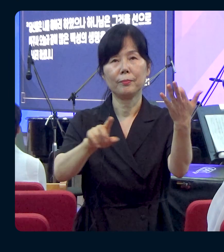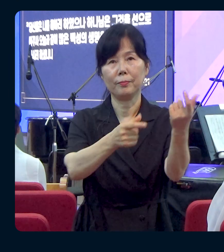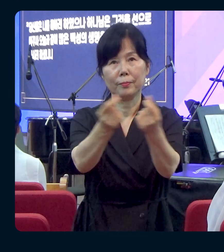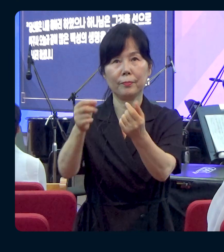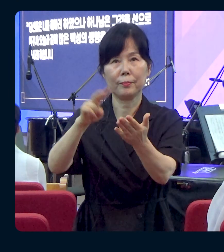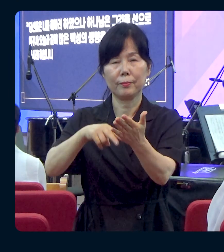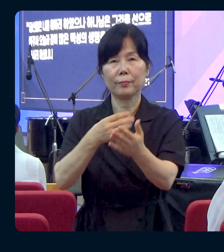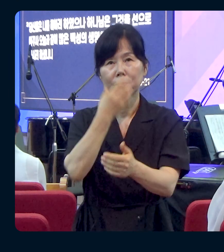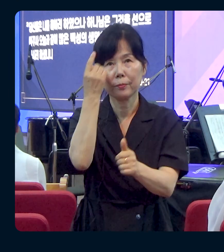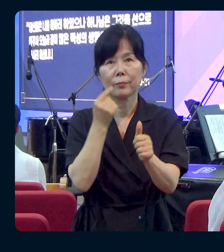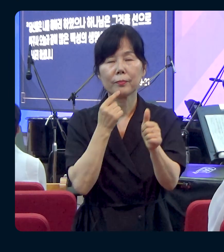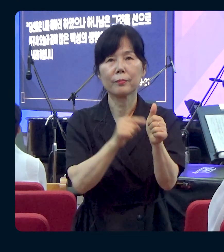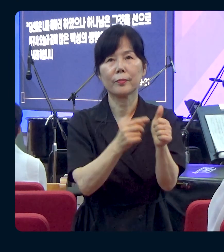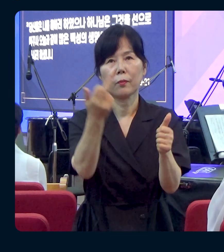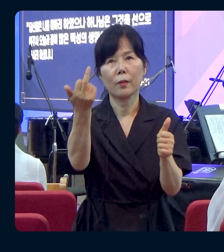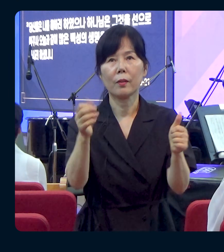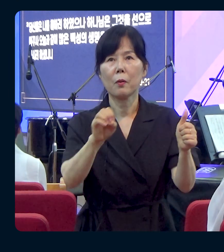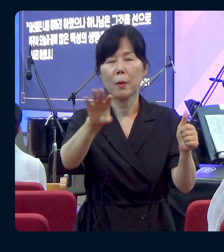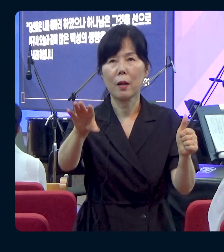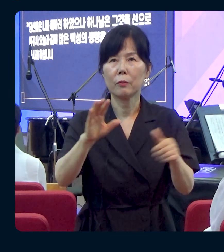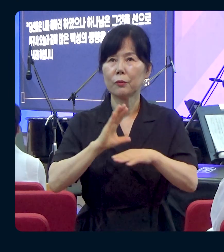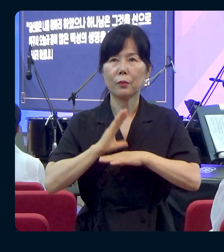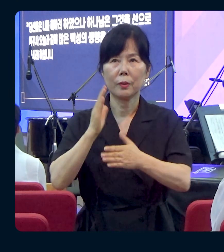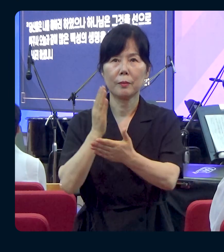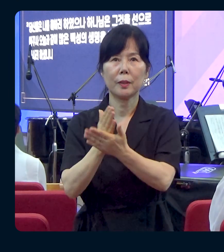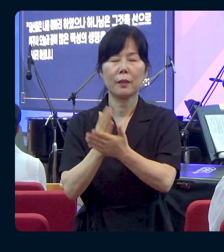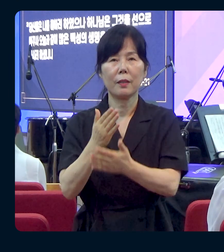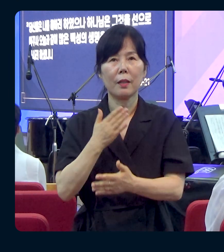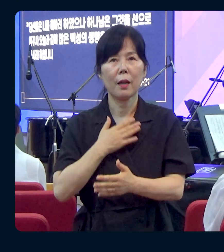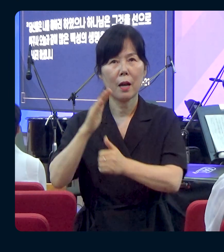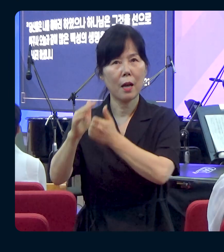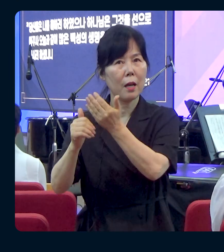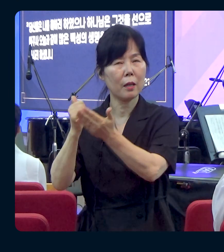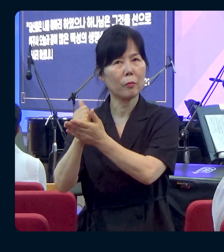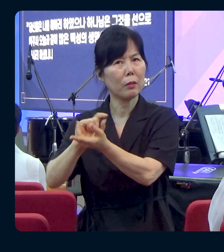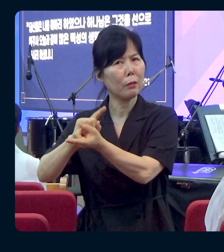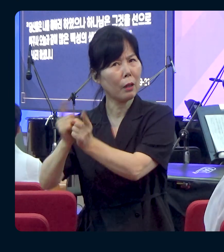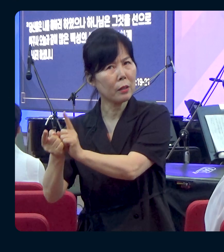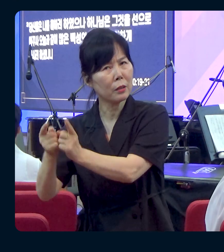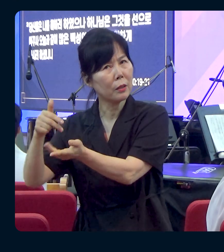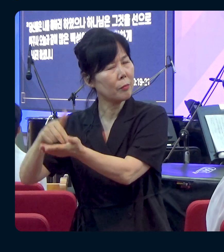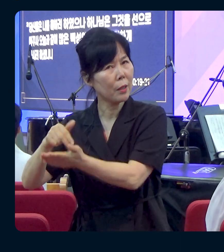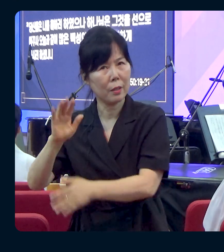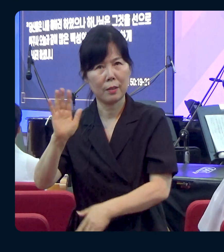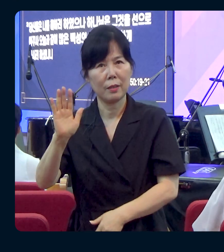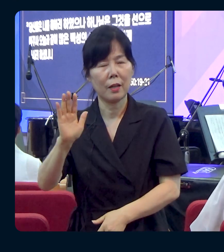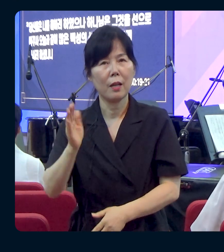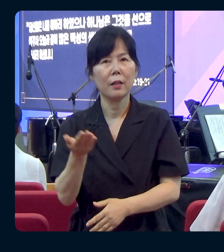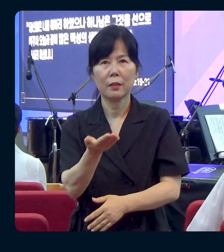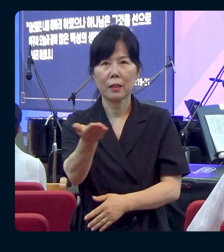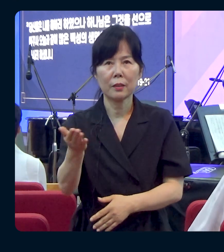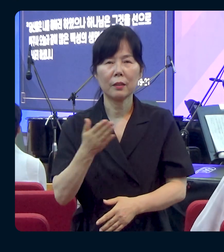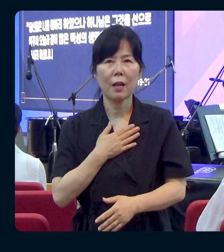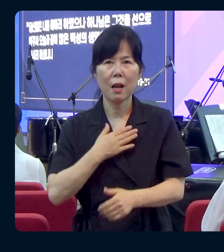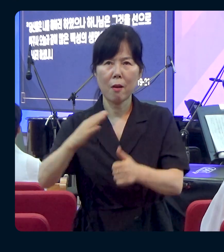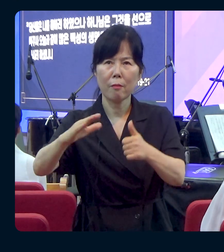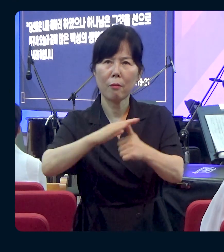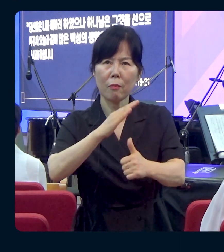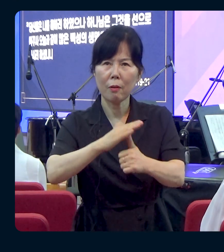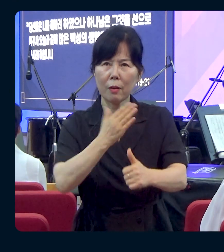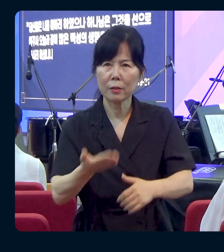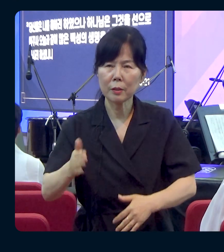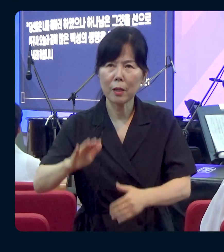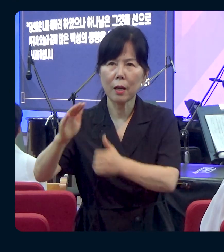읽겠습니다. 19절로 21절 같이 읽습니다. 요셉이 그들에게 이르되 두려워하지 마소서, 내가 하나님을